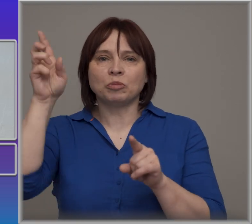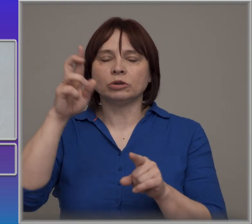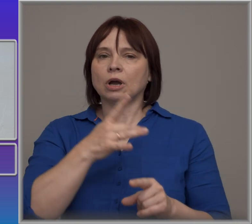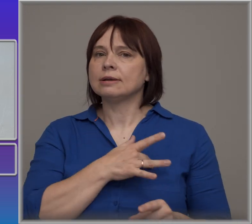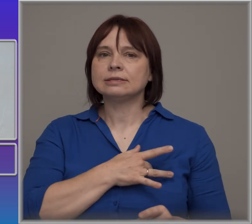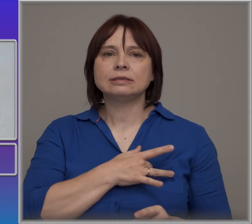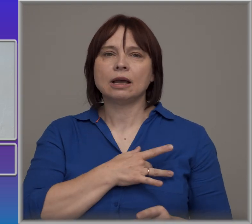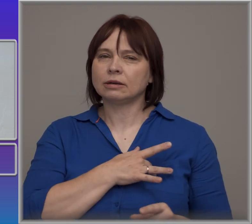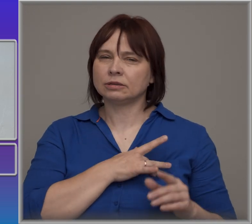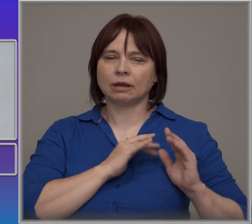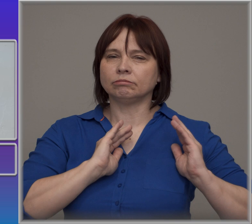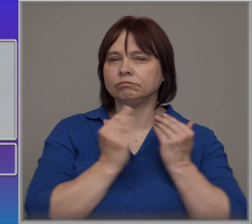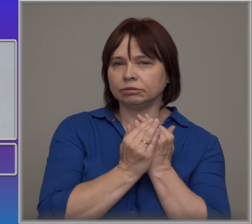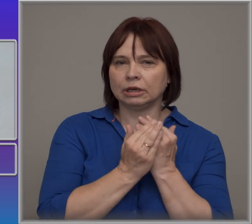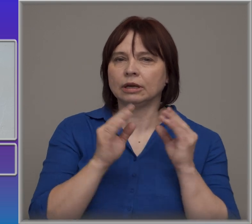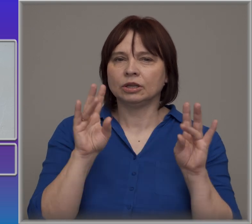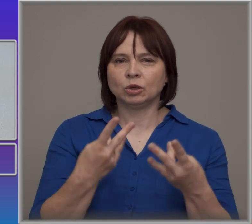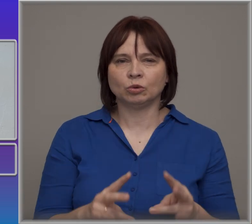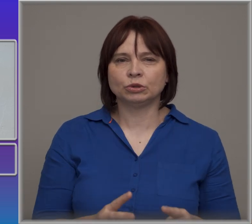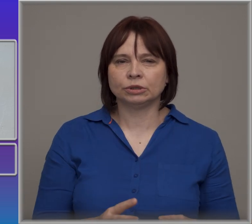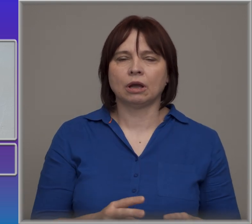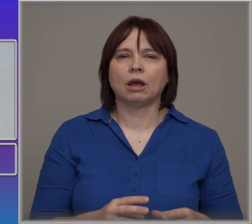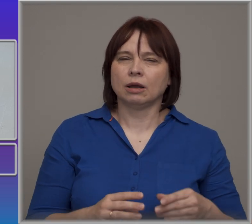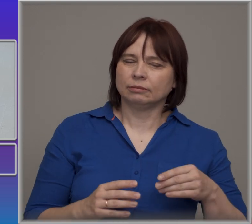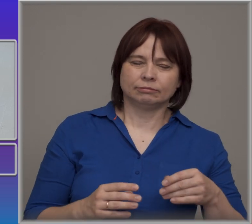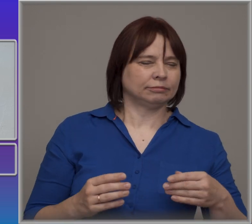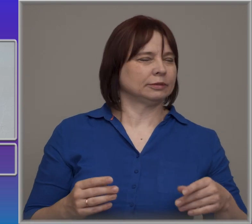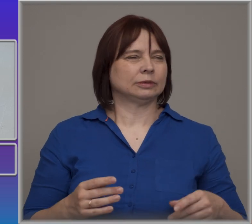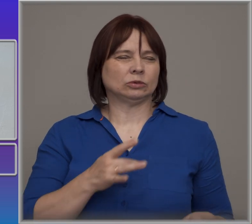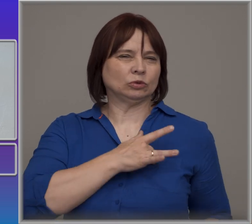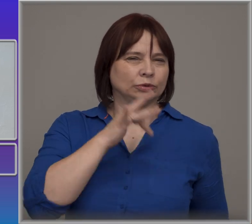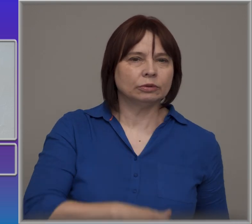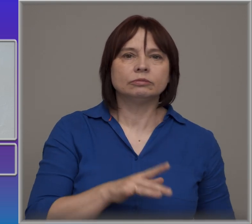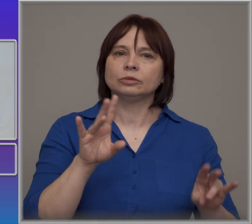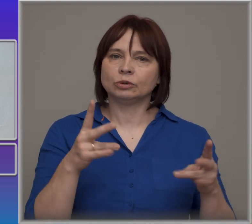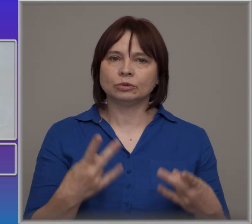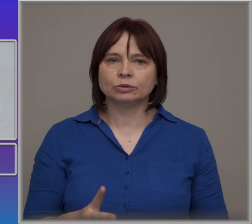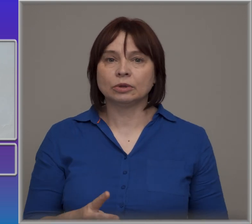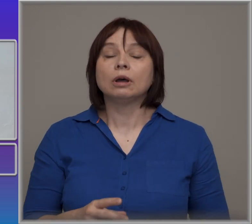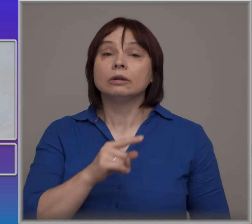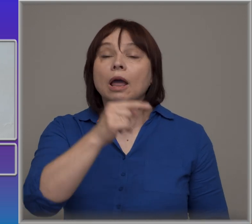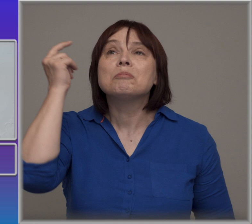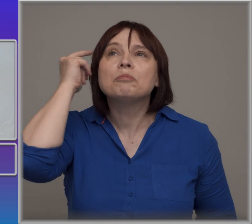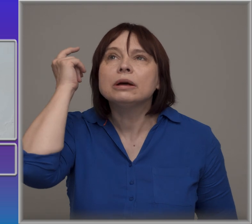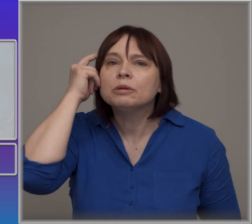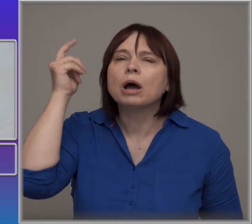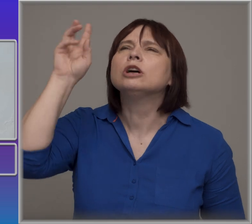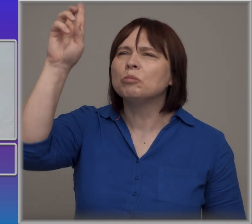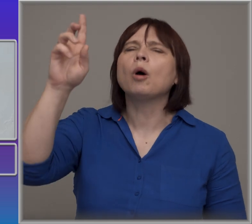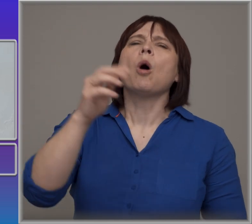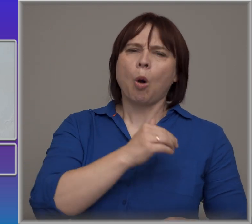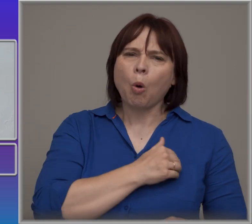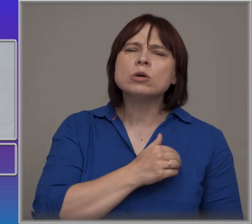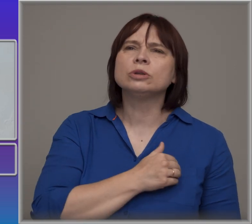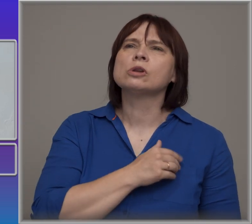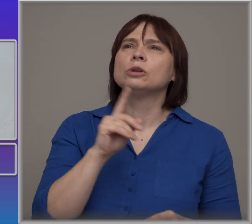не закройтесь, потому что ты можешь понимать, что тебе делать, ты можешь знать, в принципе, да, что от тебя Господь хочет, но для того, чтобы